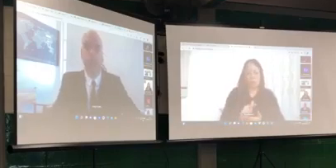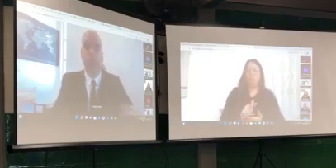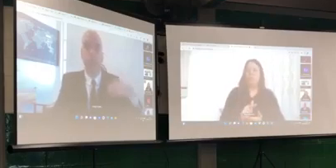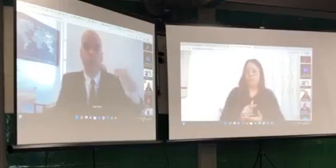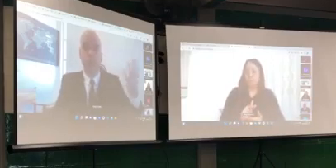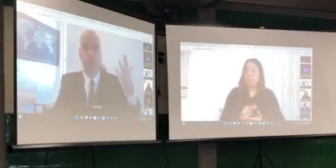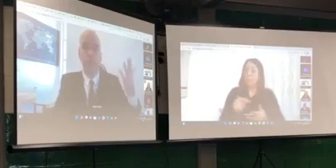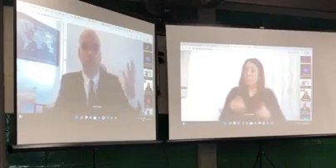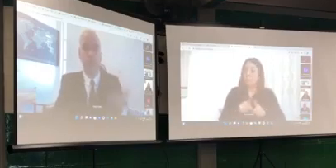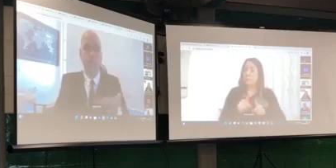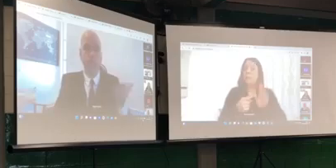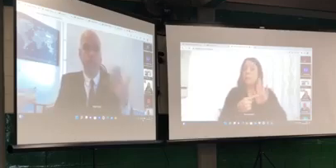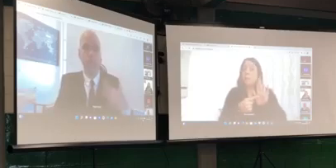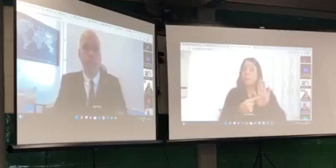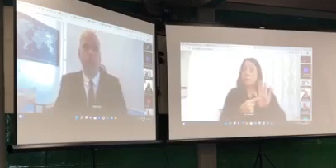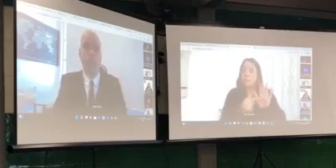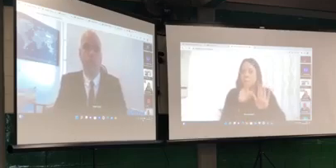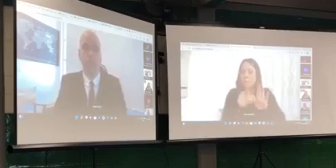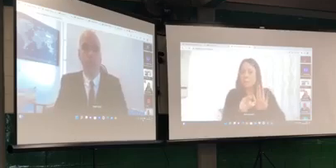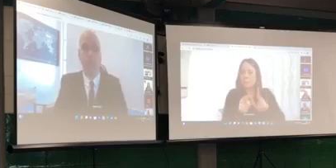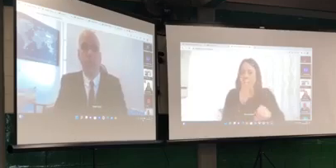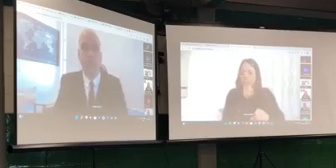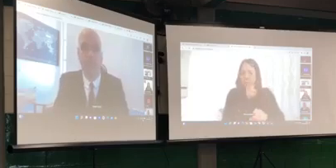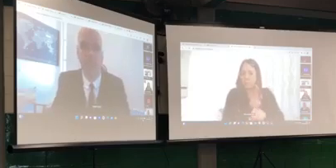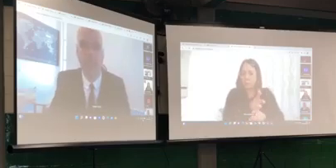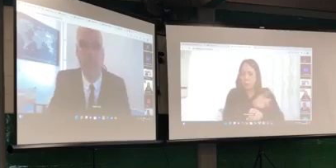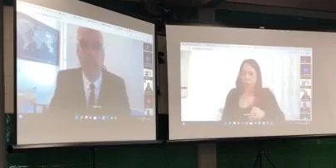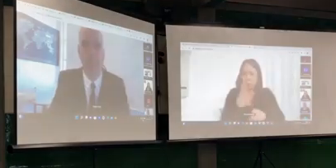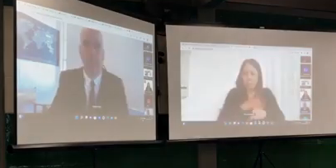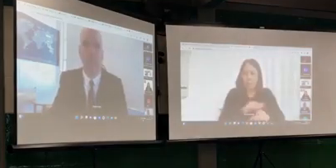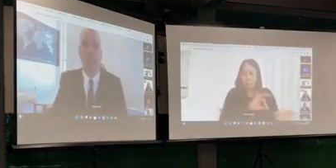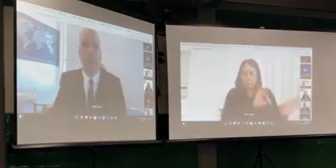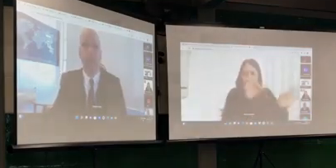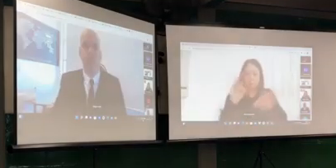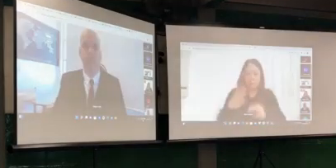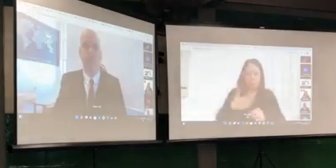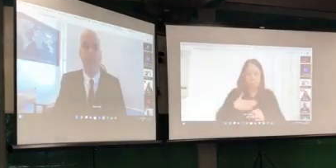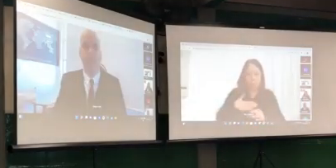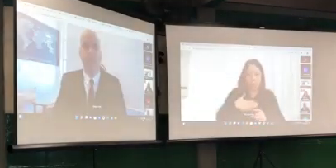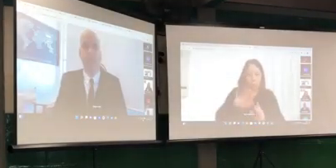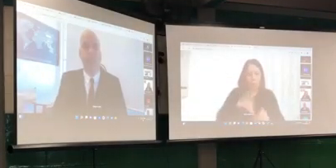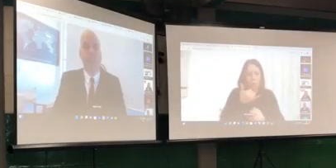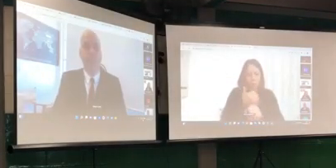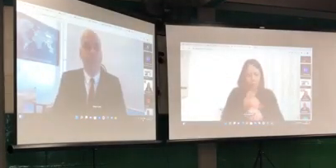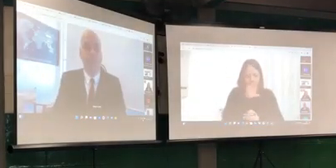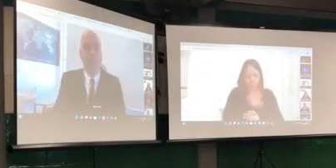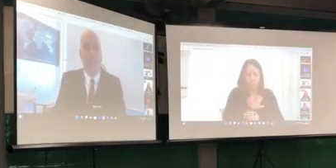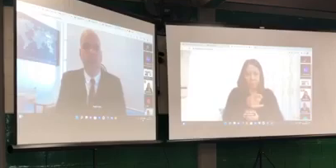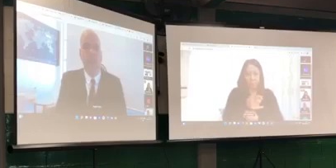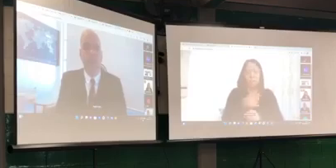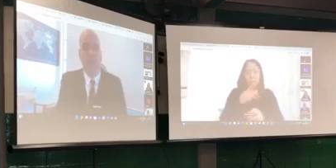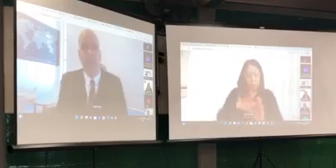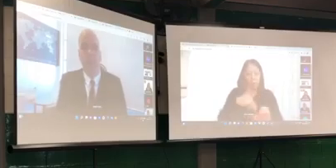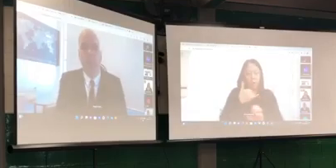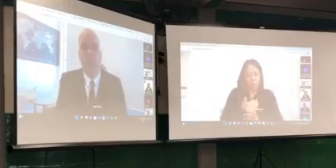até eu estou mostrando para vocês, esse é um dos vídeos que as pessoas mais assistem no canal. Né? Eu tenho um canal, que é o canal do